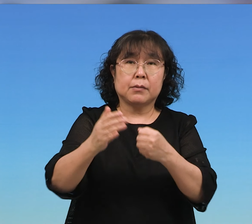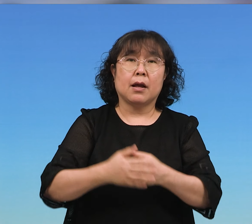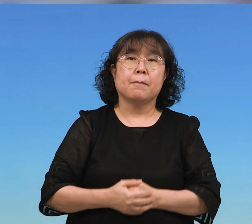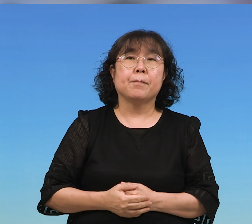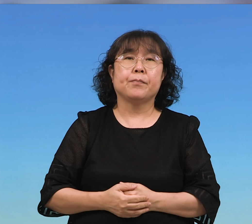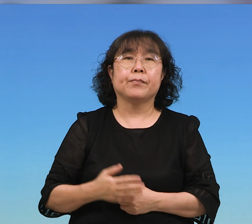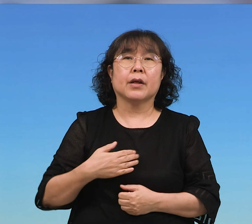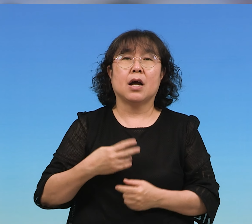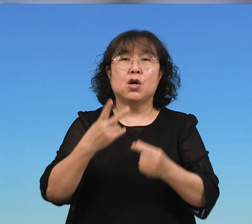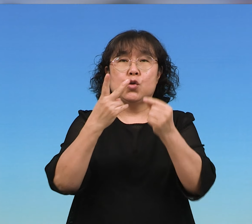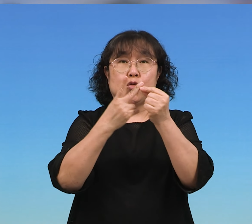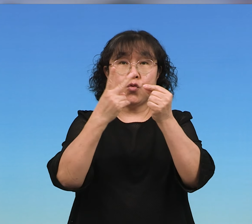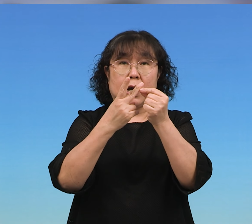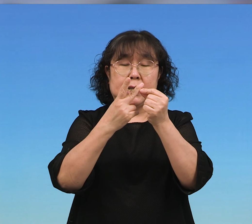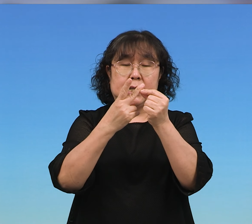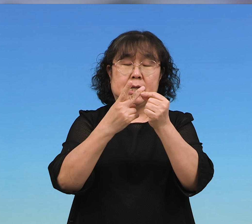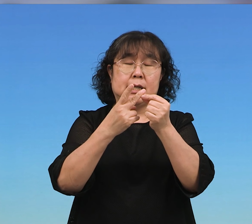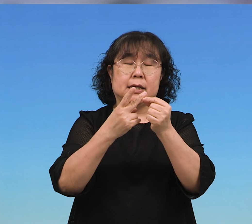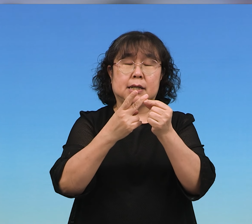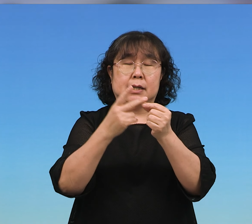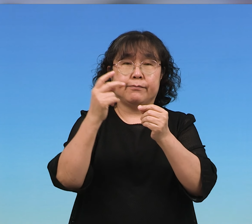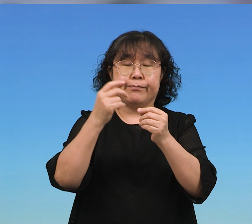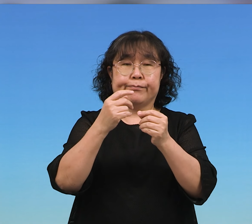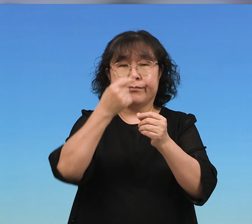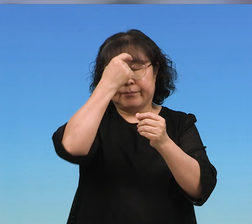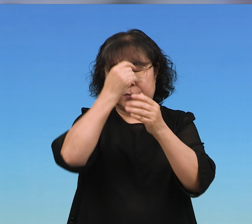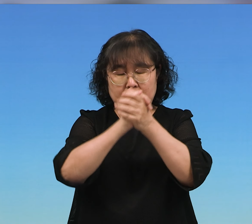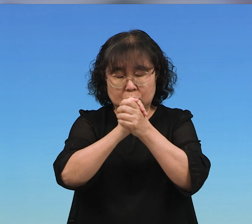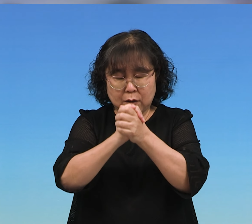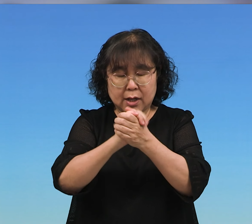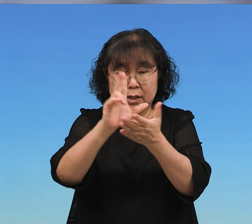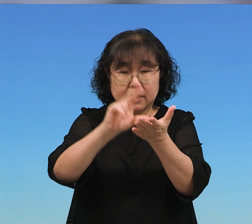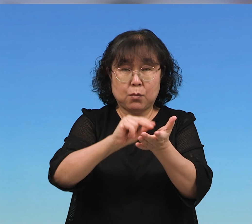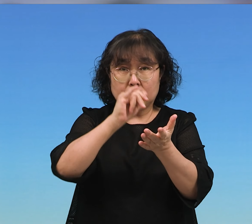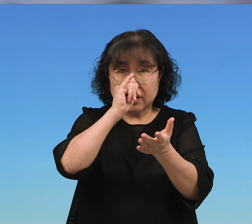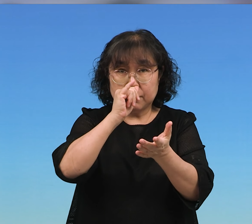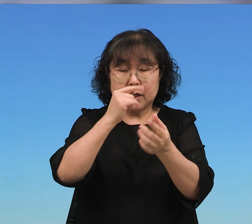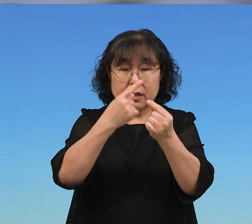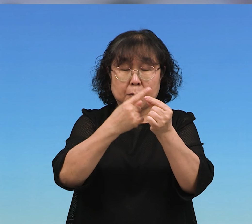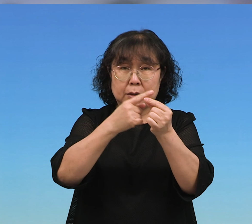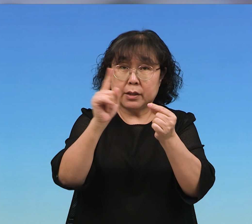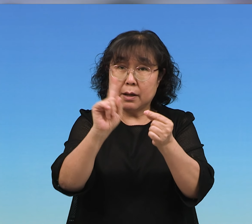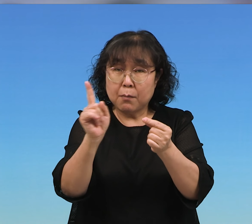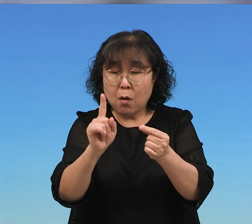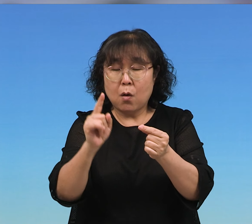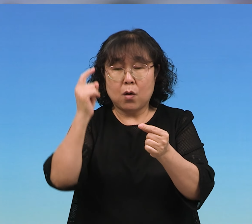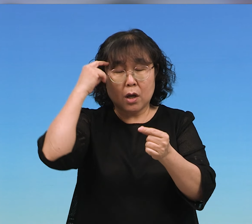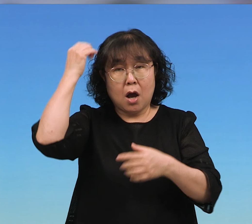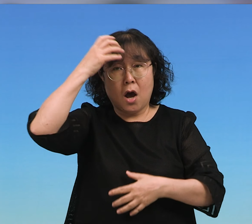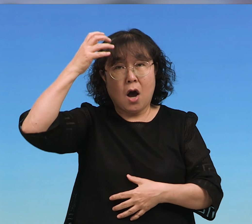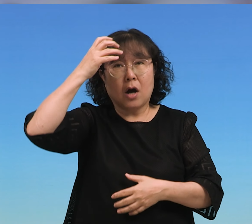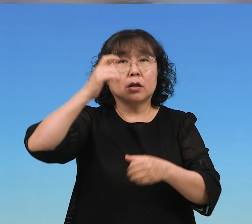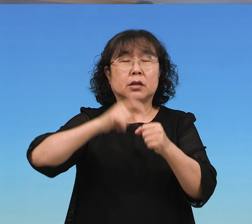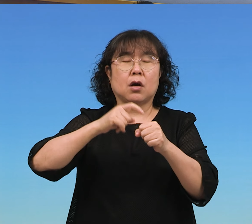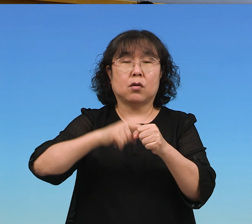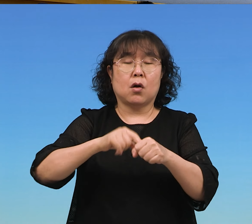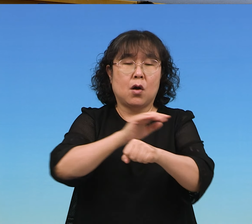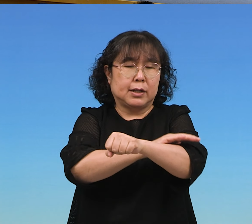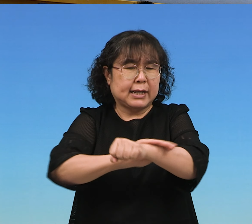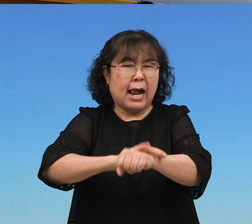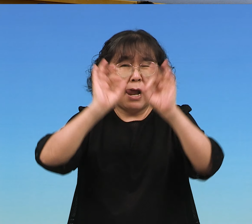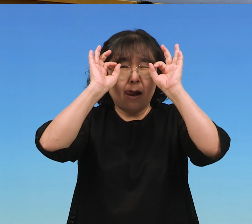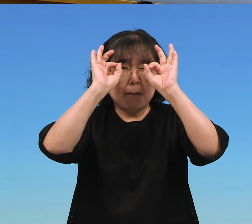점에서 저는 이것과 관련해서 두 가지 우리가 구해야 될 게 있다고 생각합니다. 첫 번째로 우리가 구해야 될 거,